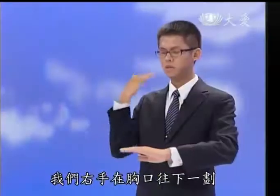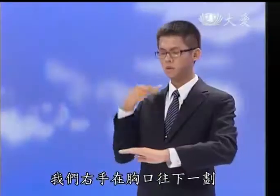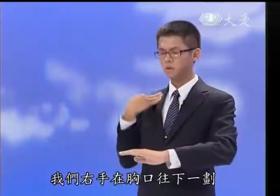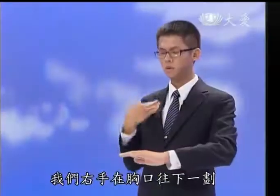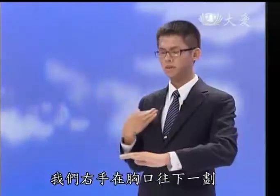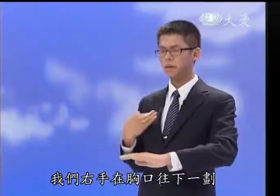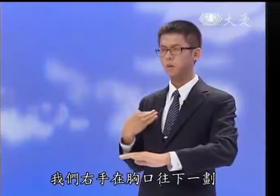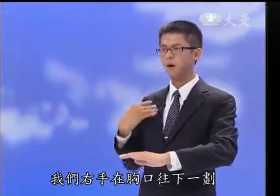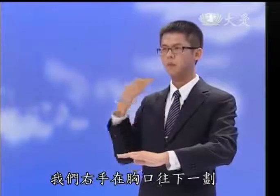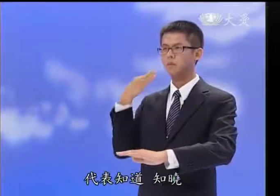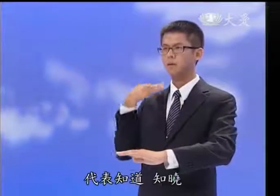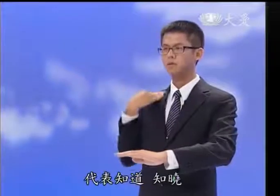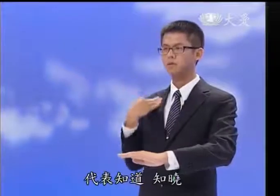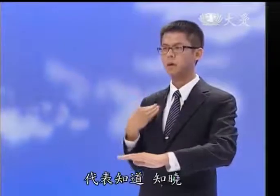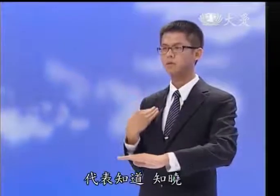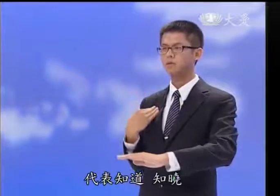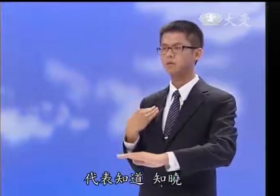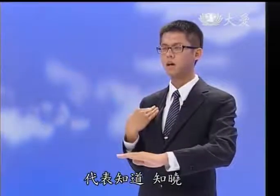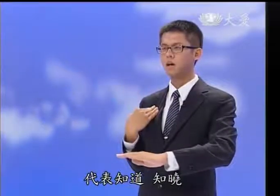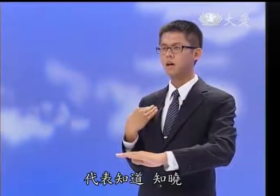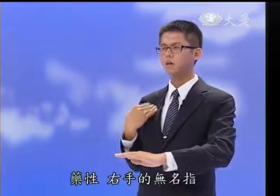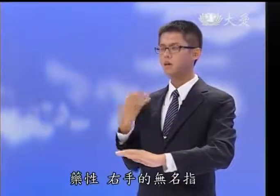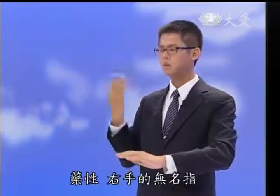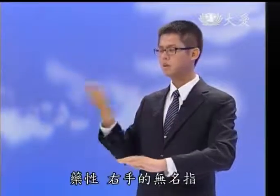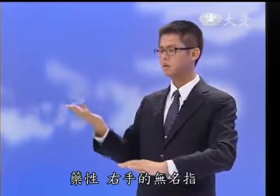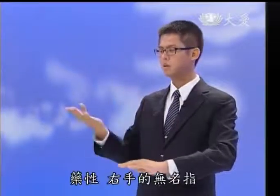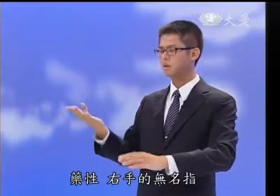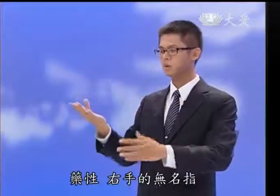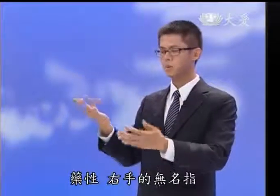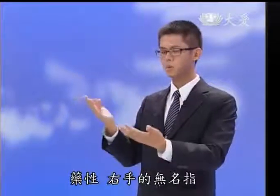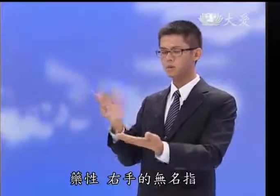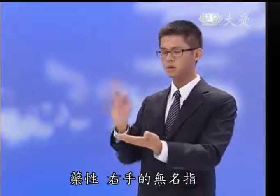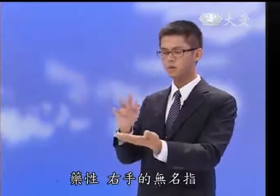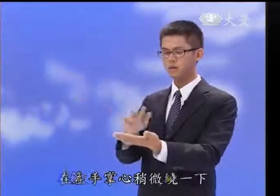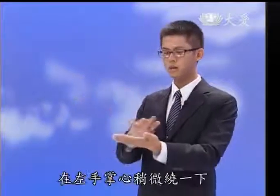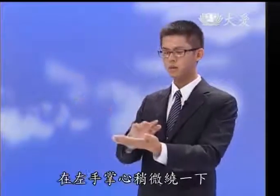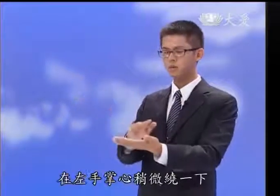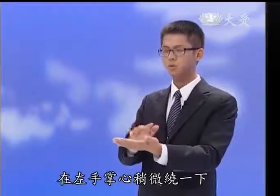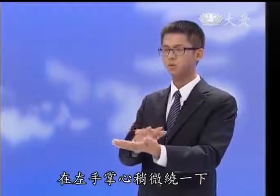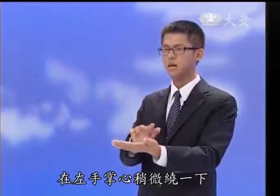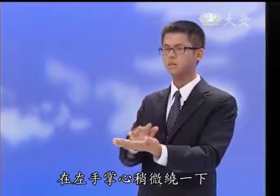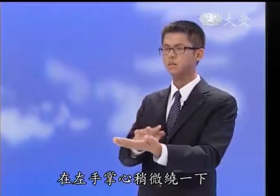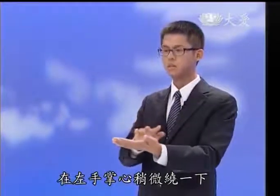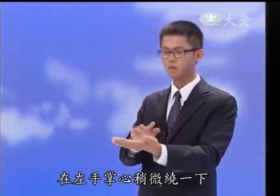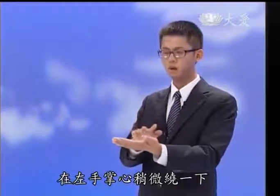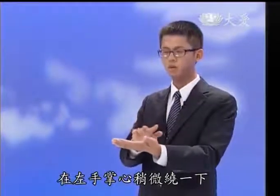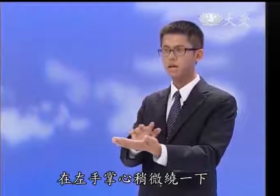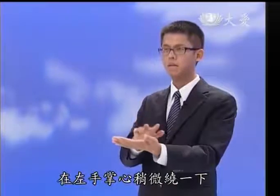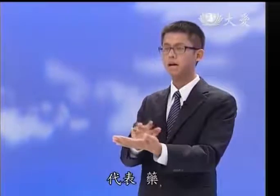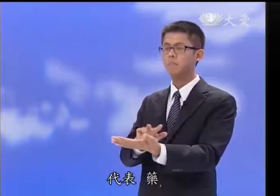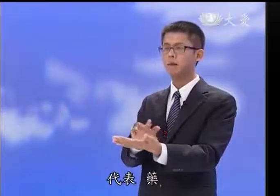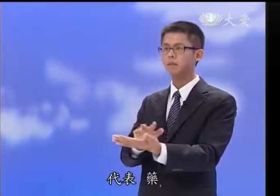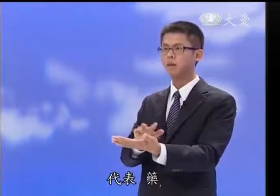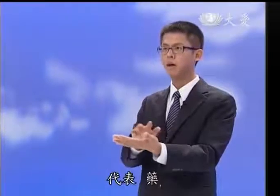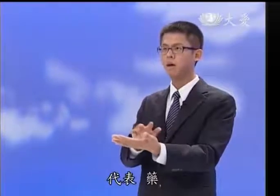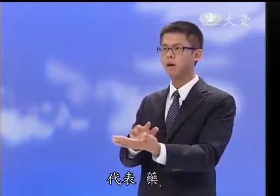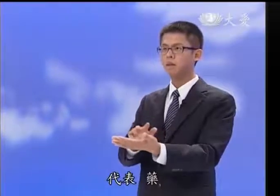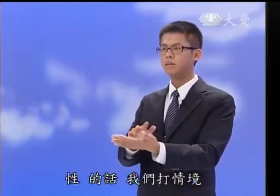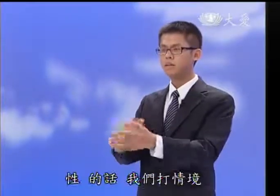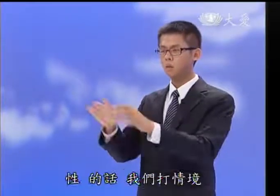胸口往下一画，代表知道知晓。药性右手的无名指在左手掌心稍微绕一下，代表药性的话，